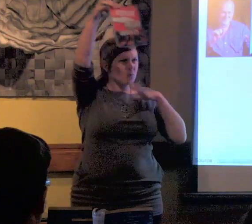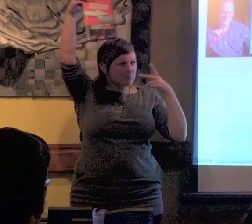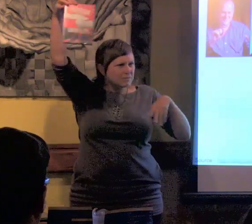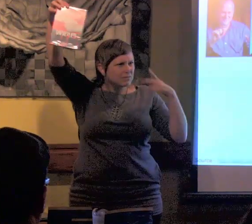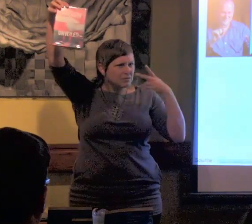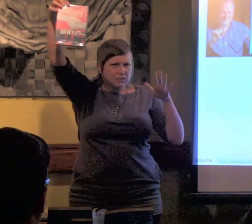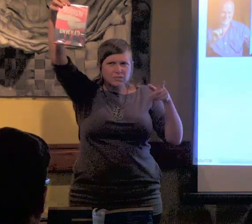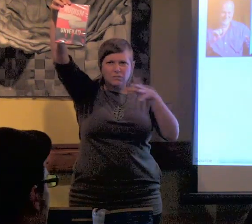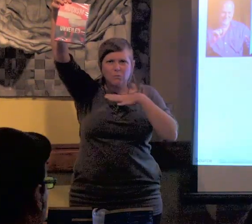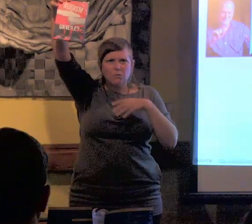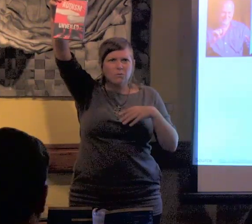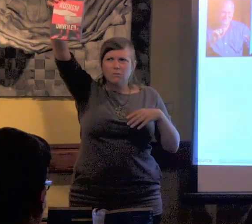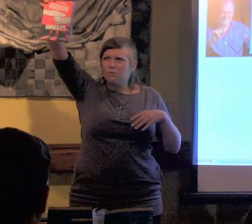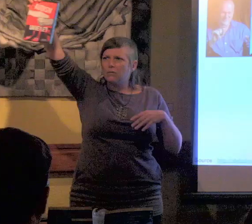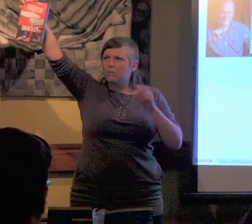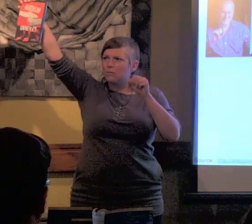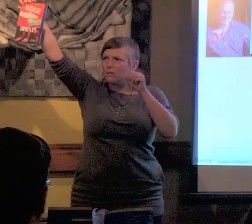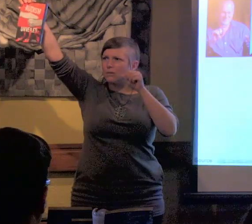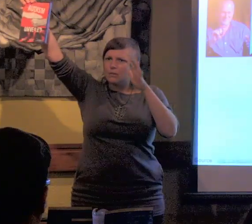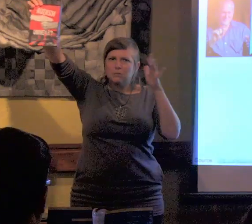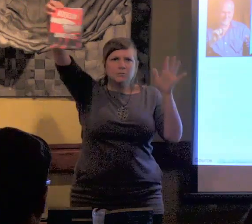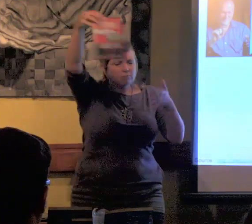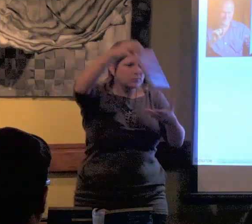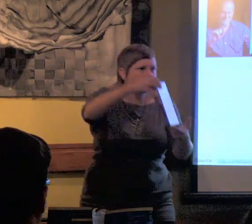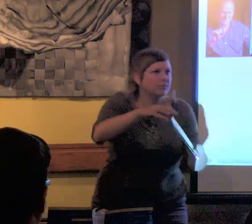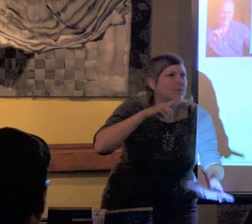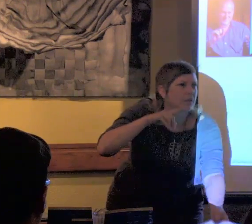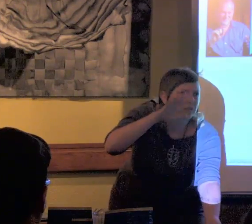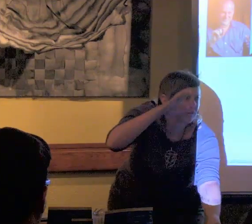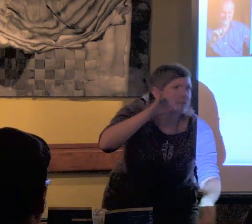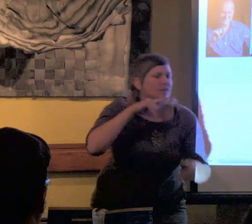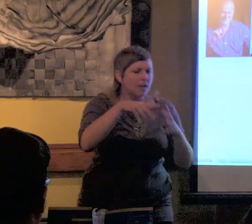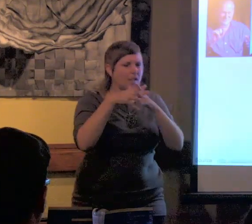ici, là, comme vous voyez, là, je vous montre. Est-ce qu'il y a des gens qui ont déjà vu cette vidéo que je vous présente ici à l'avant?